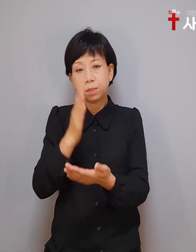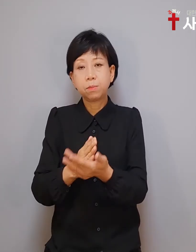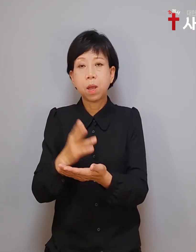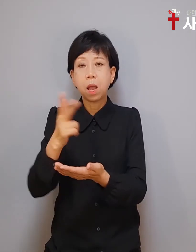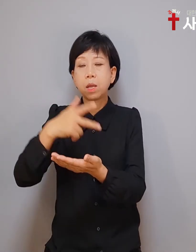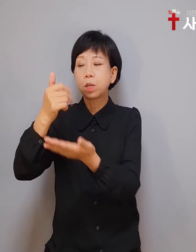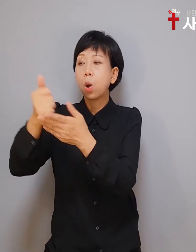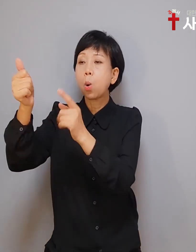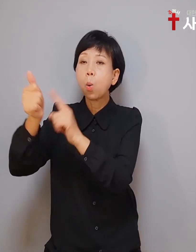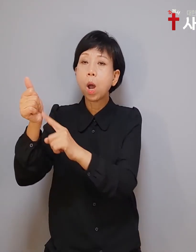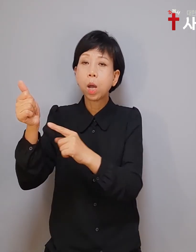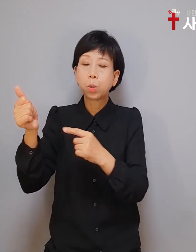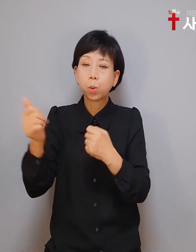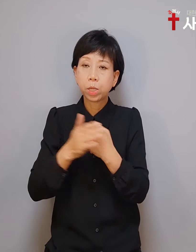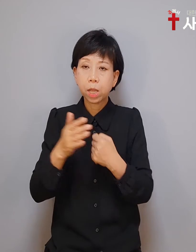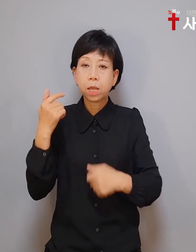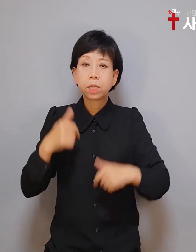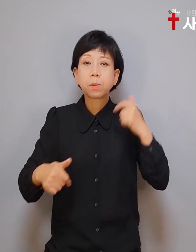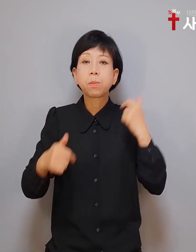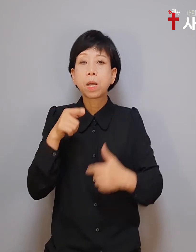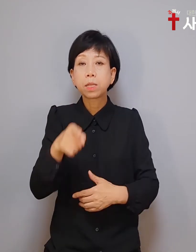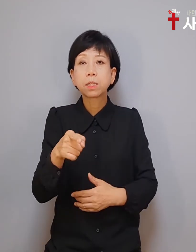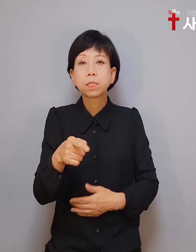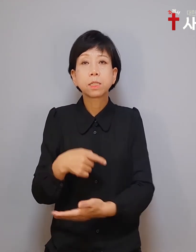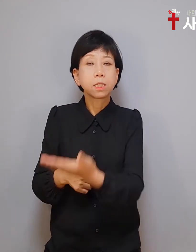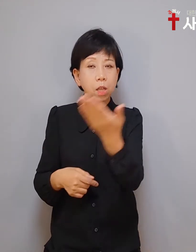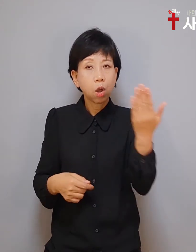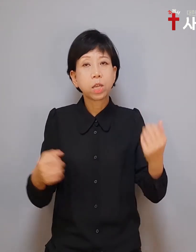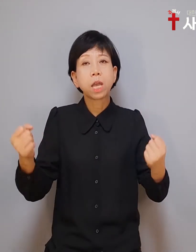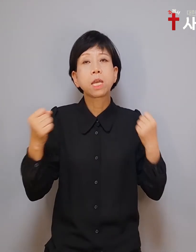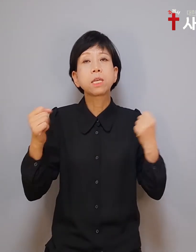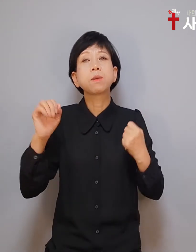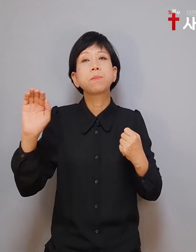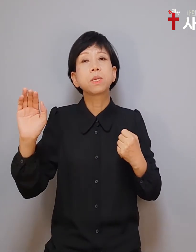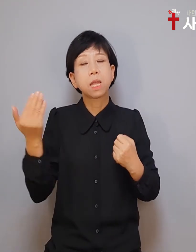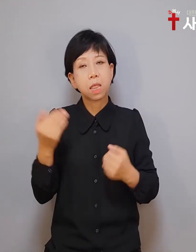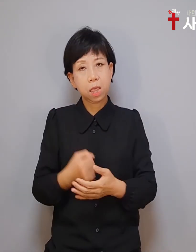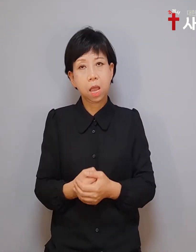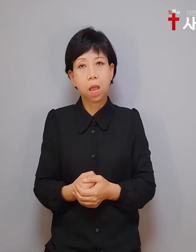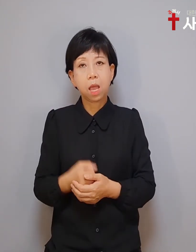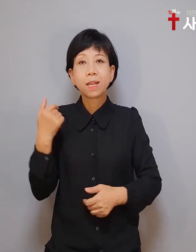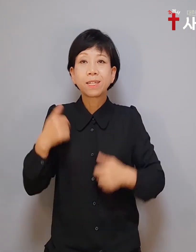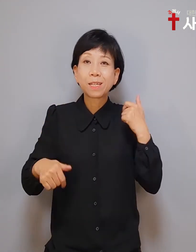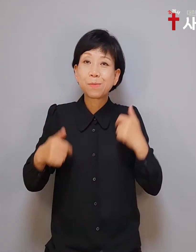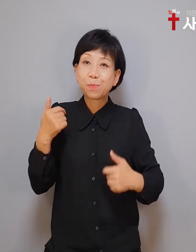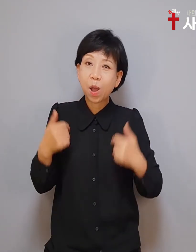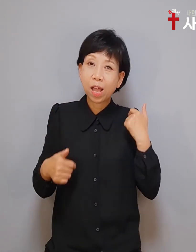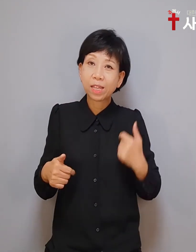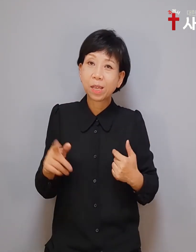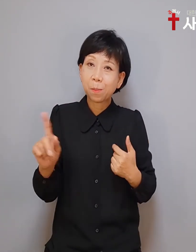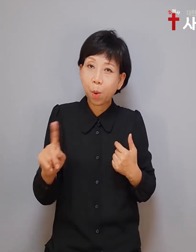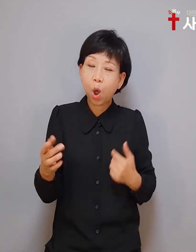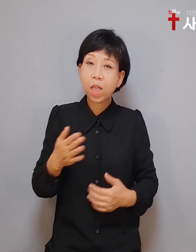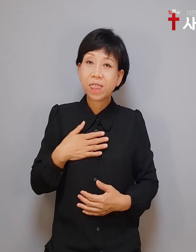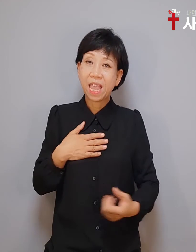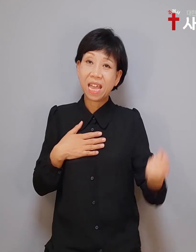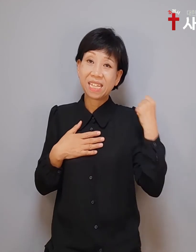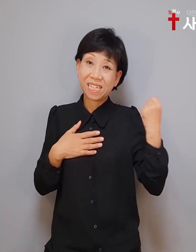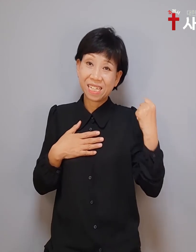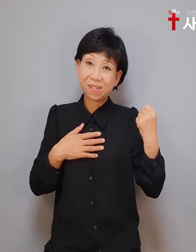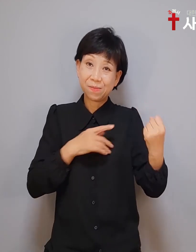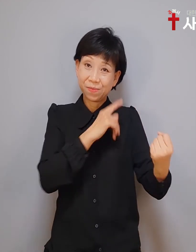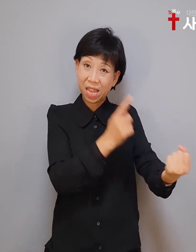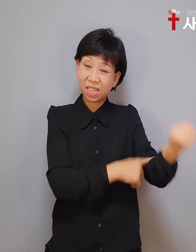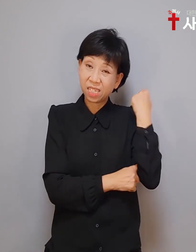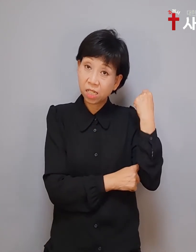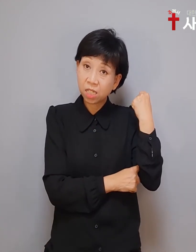너희의 힘이니라 하고. 아멘. 기뻐하긴 기뻐하는데 내가 힘이 있으니까, 내가 능력이 있으니까, 내가